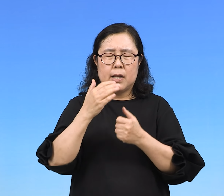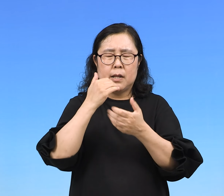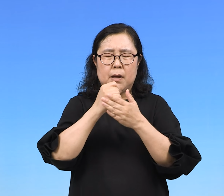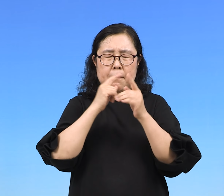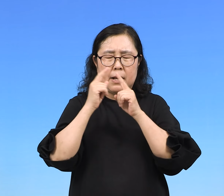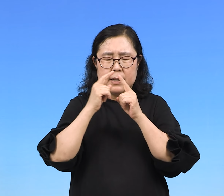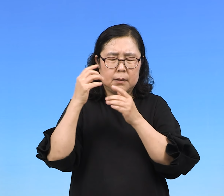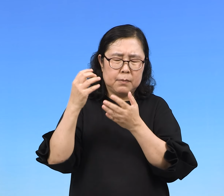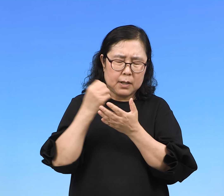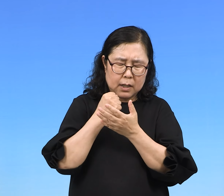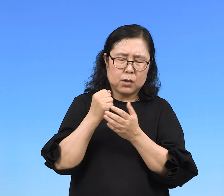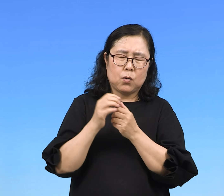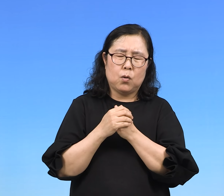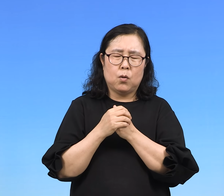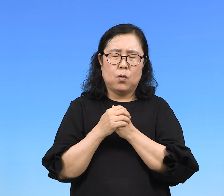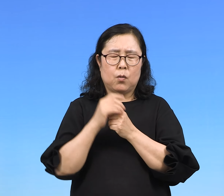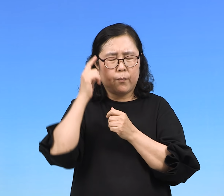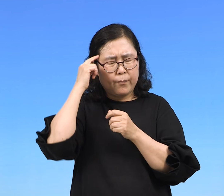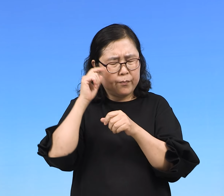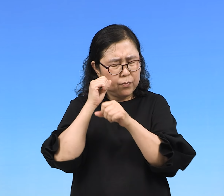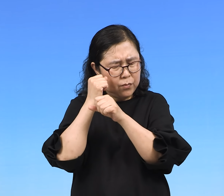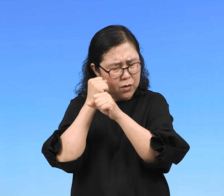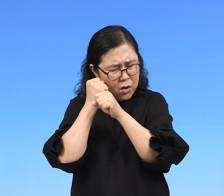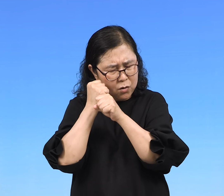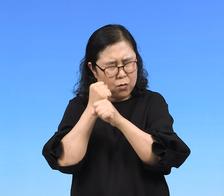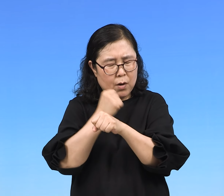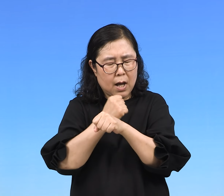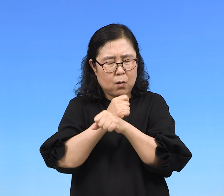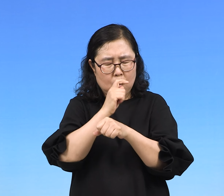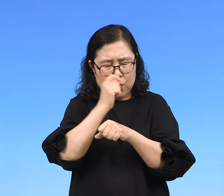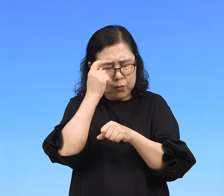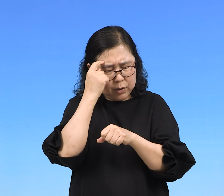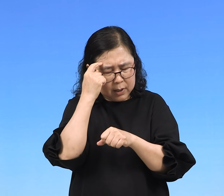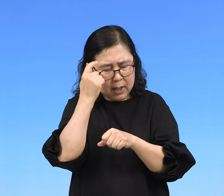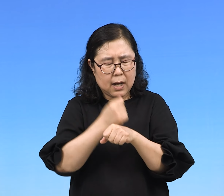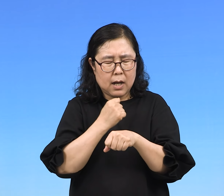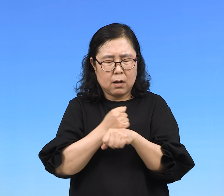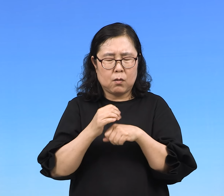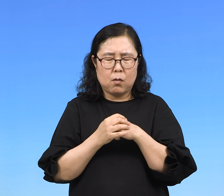그 하나님의 말씀을 가지고 아버지 연구하고 묵상하며